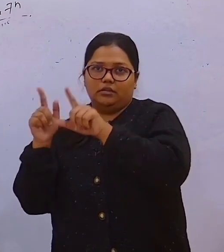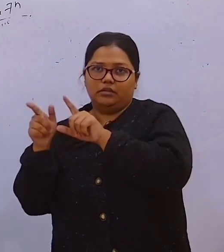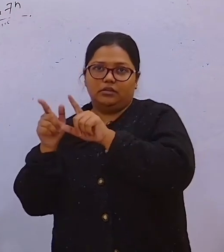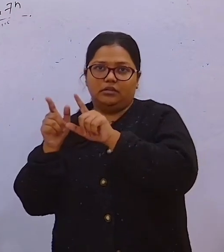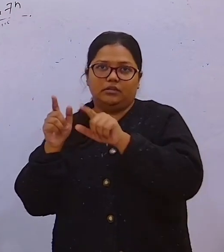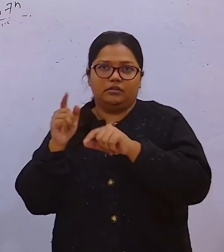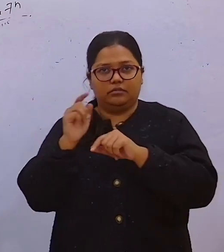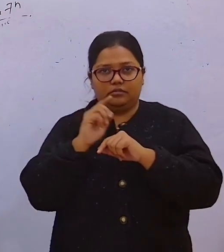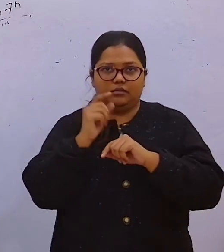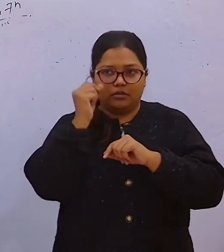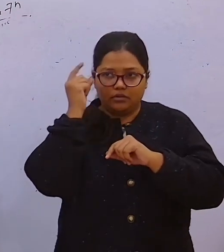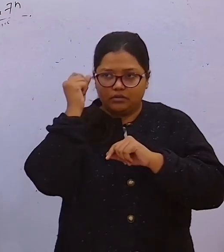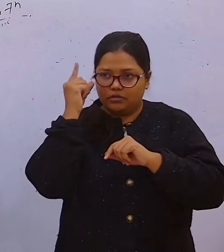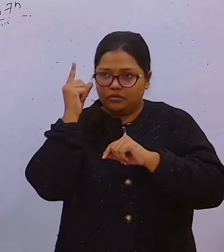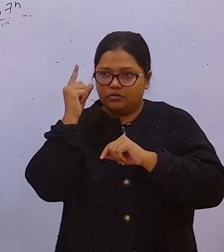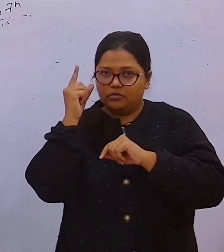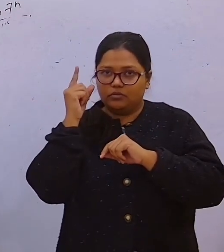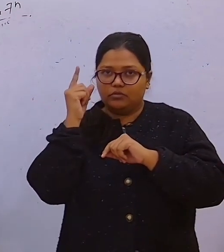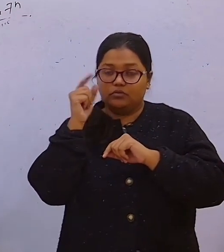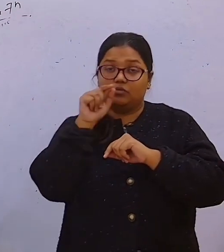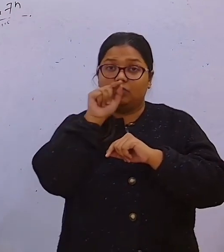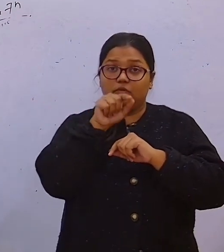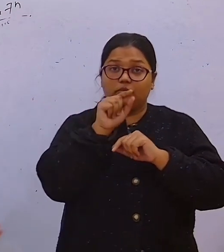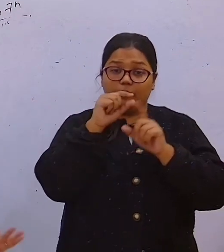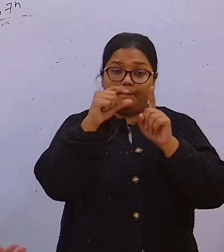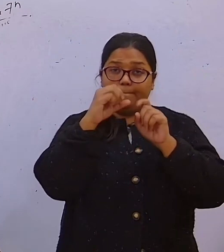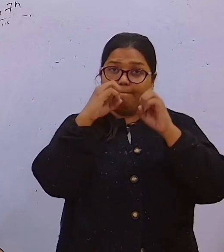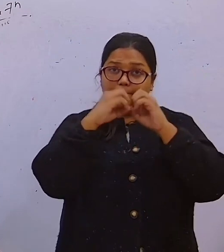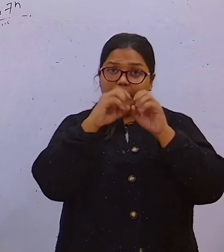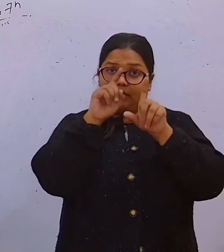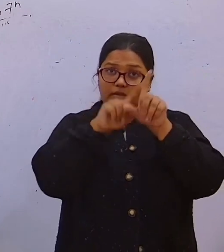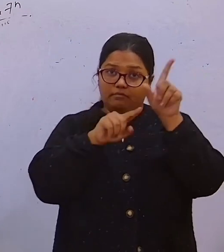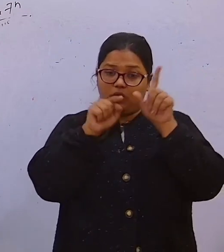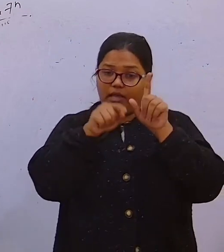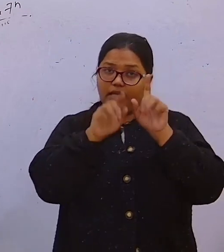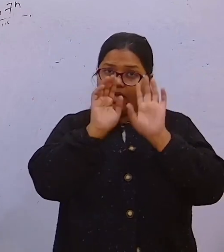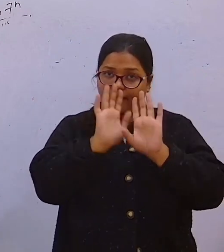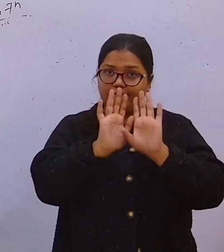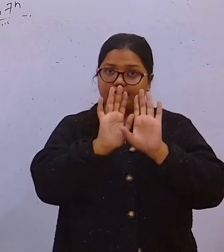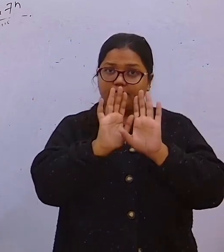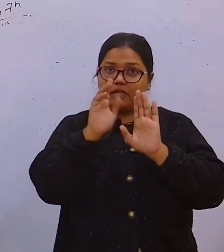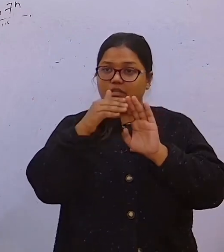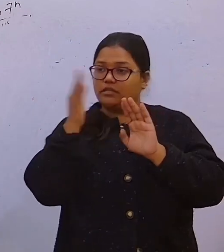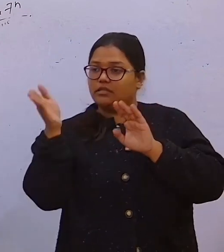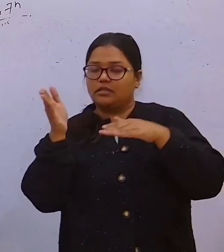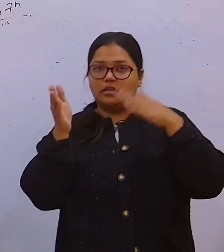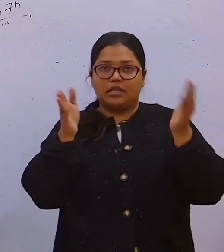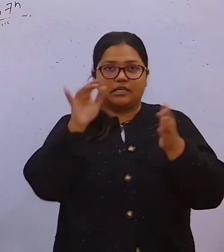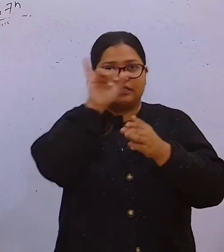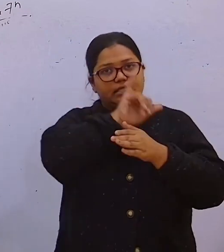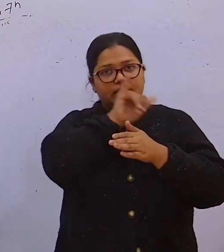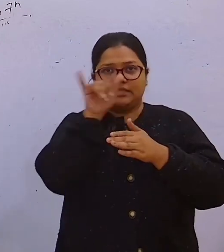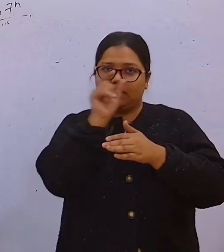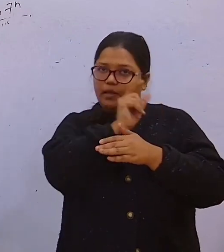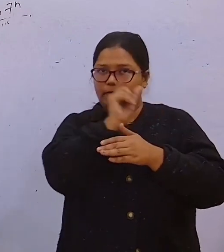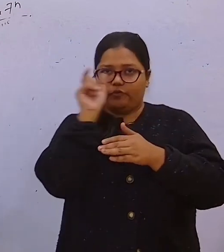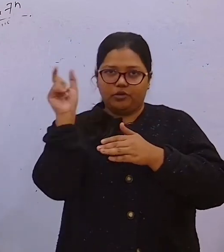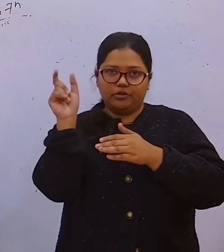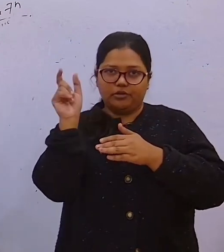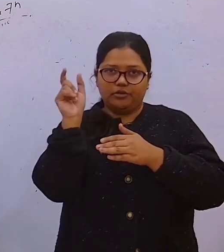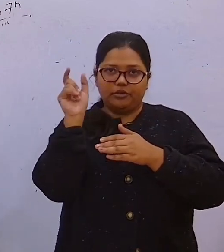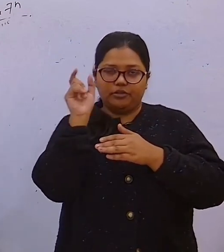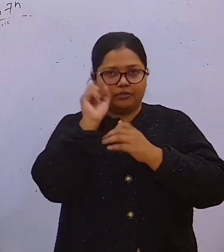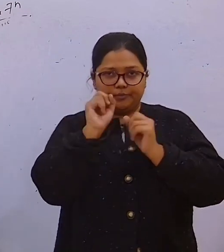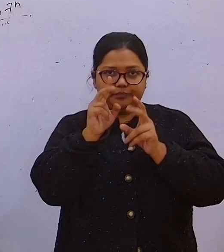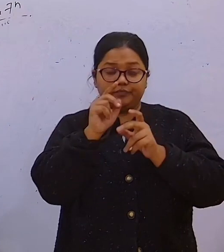क्या बोलते हैं, डे बाय डे, दिन बाय दिन हालत खराब हो रही है, डे बाय डे इसकी हालत नीचे जा रही